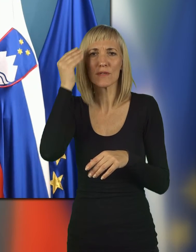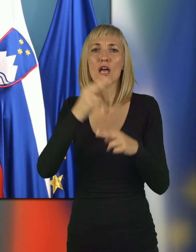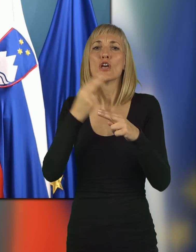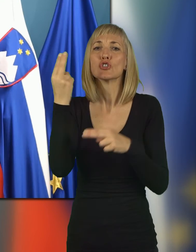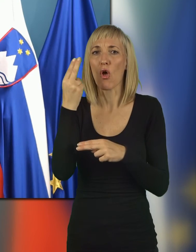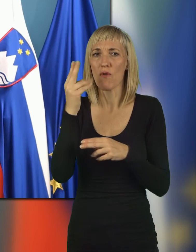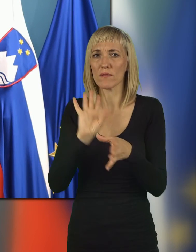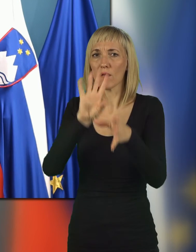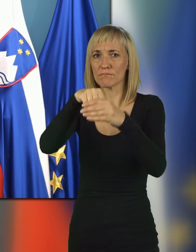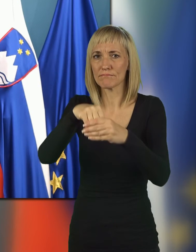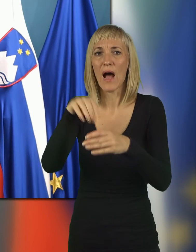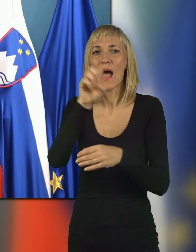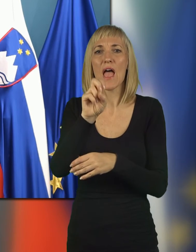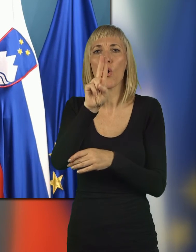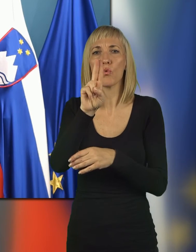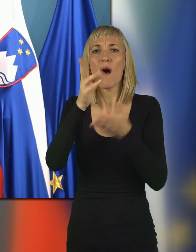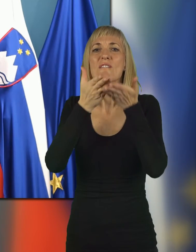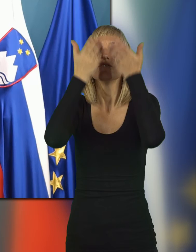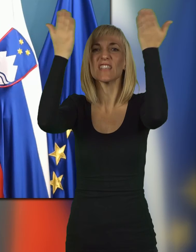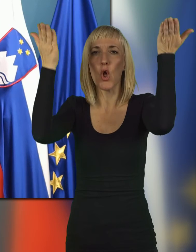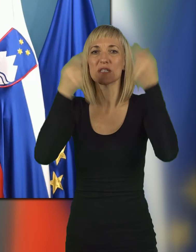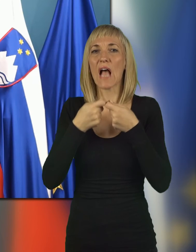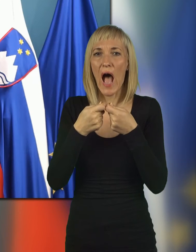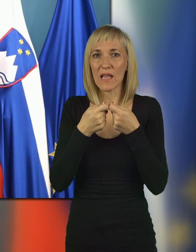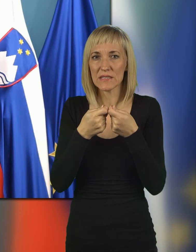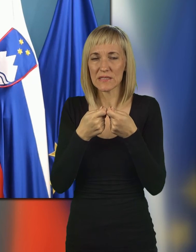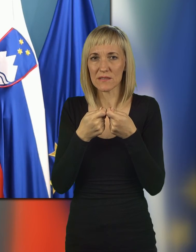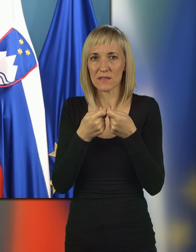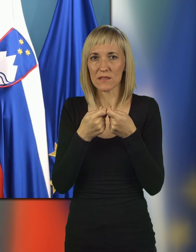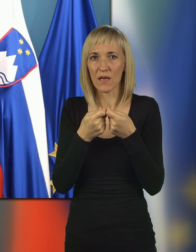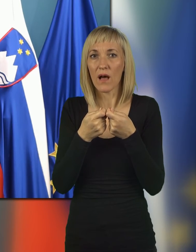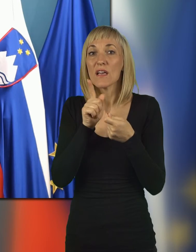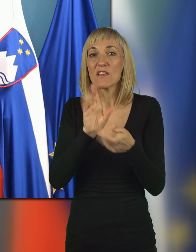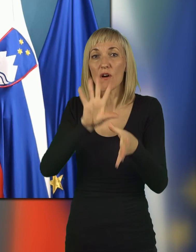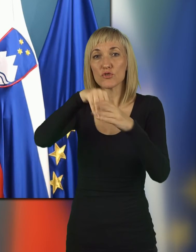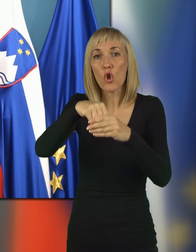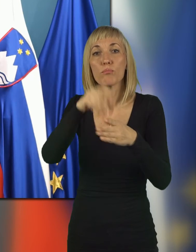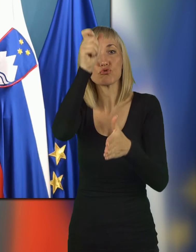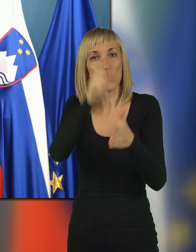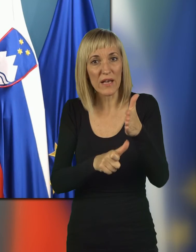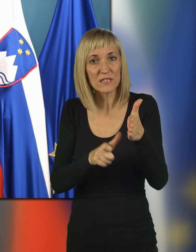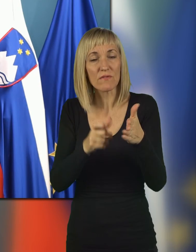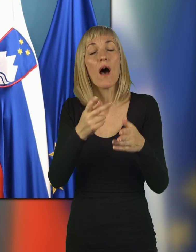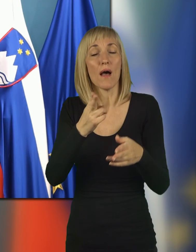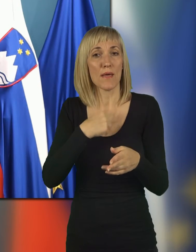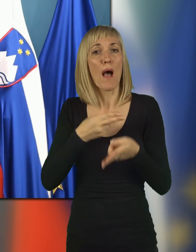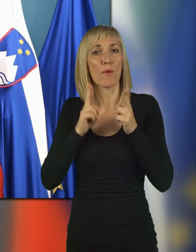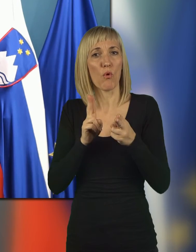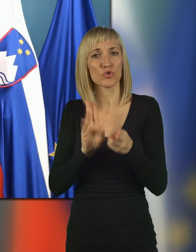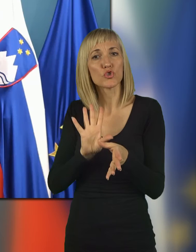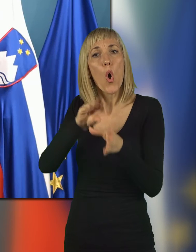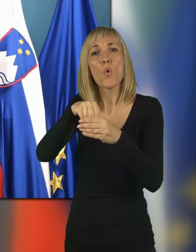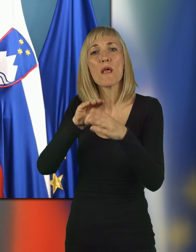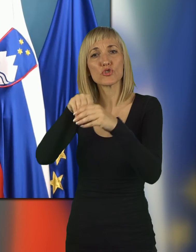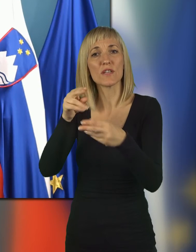kot aktivna članica tudi v Evropsko vesoljsko agencijo. V sklopu članstva v tej agenciji imamo priložnost umeščati